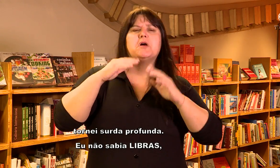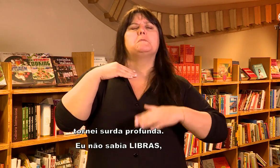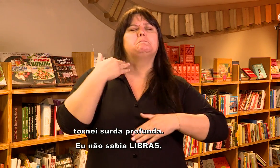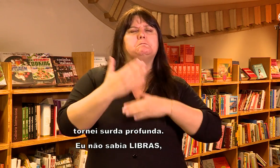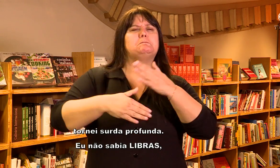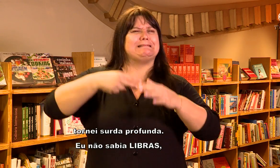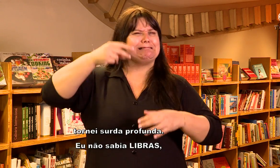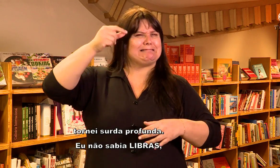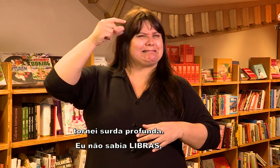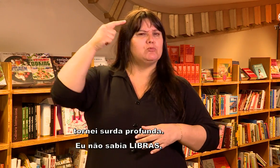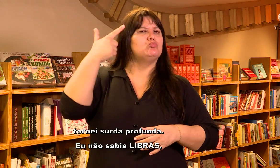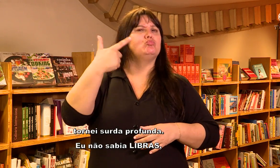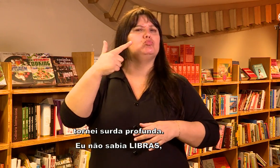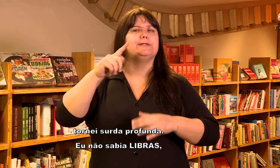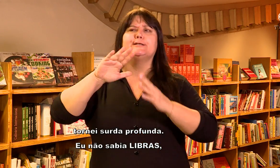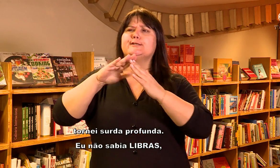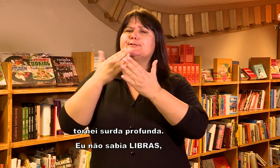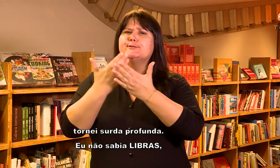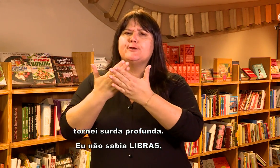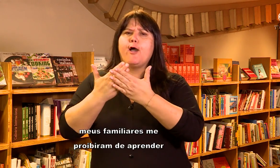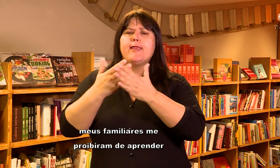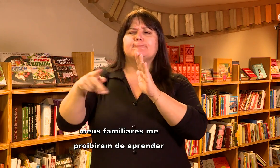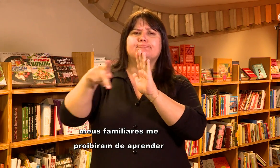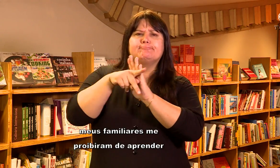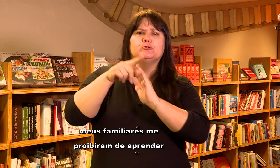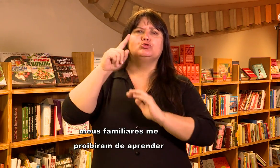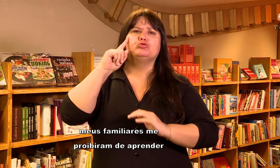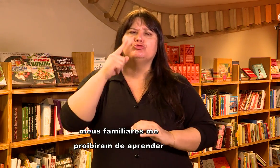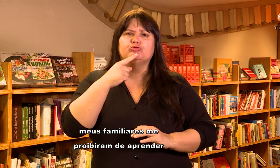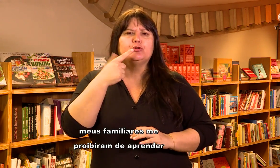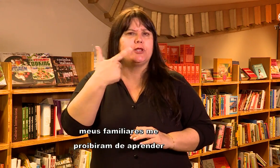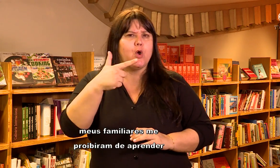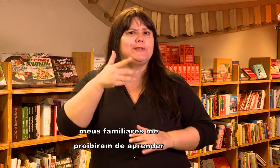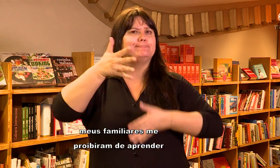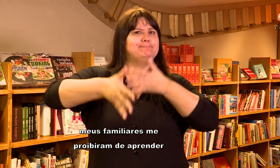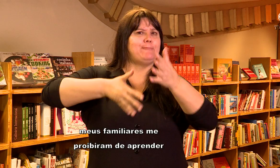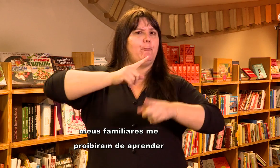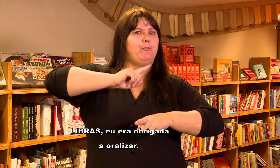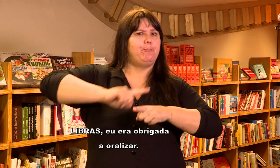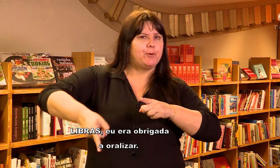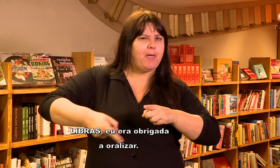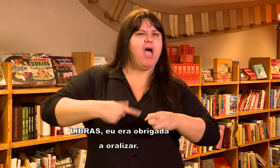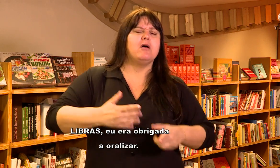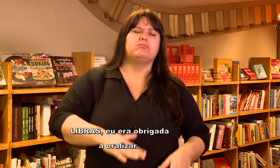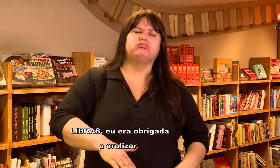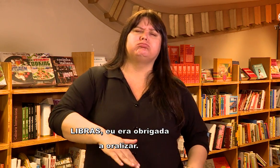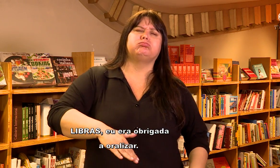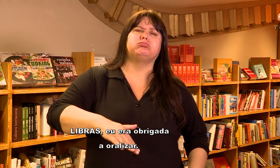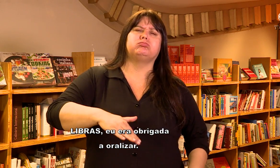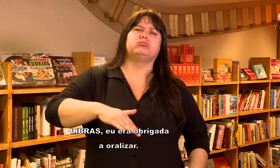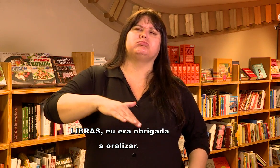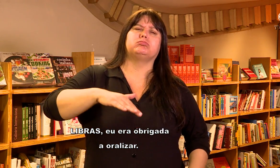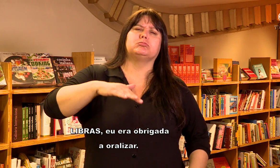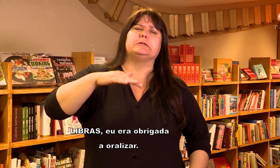profunda. Eu não sabia Libras. Meus familiares me proibiram de aprender Libras. Eu era obrigada a